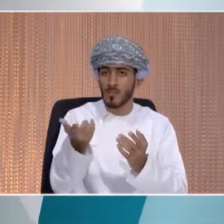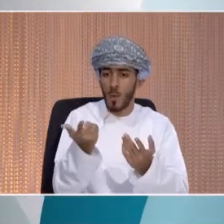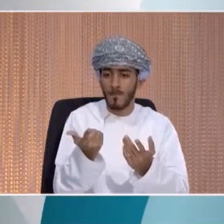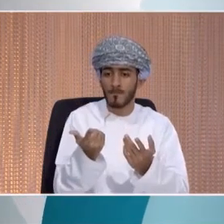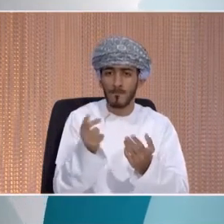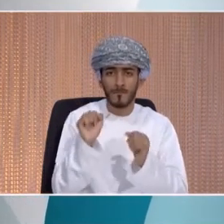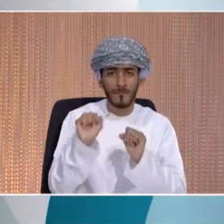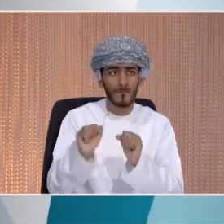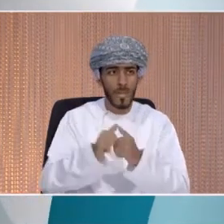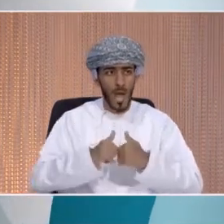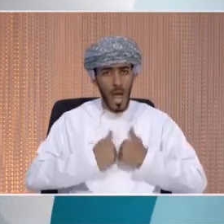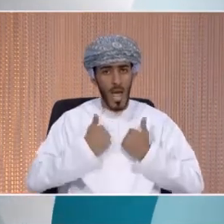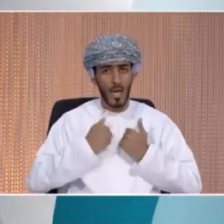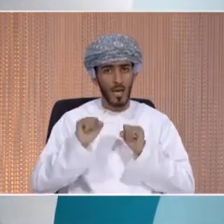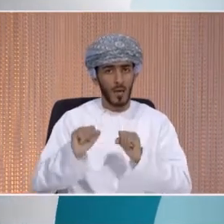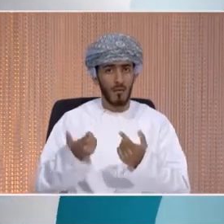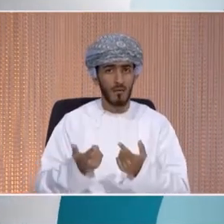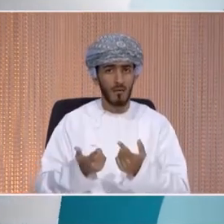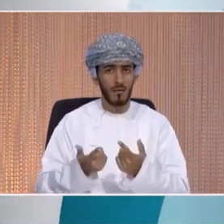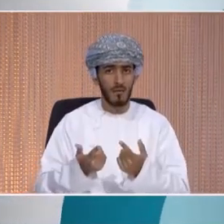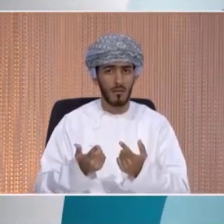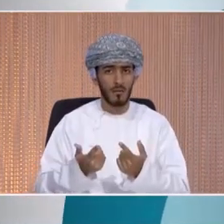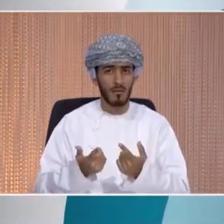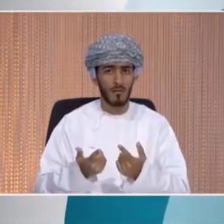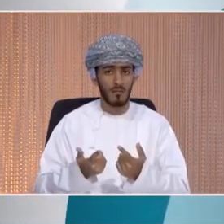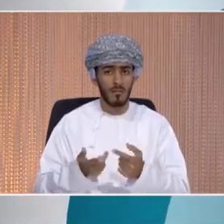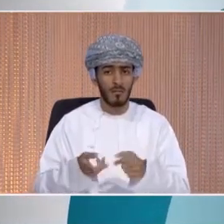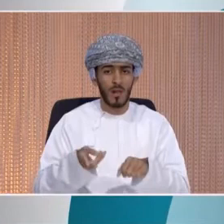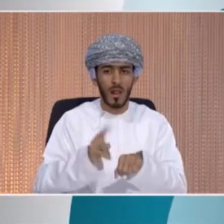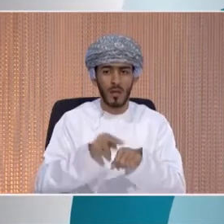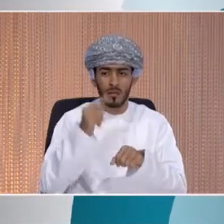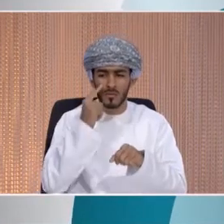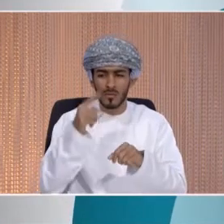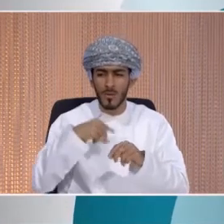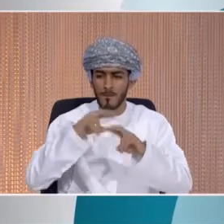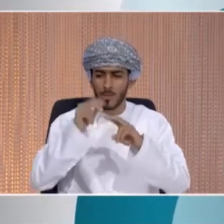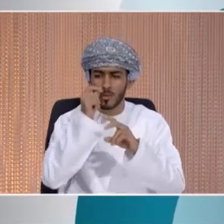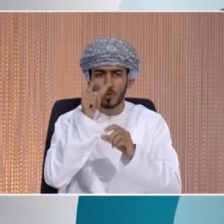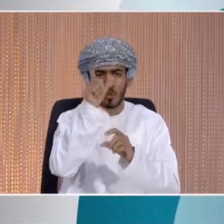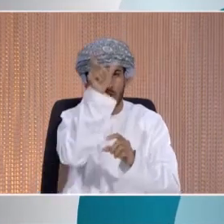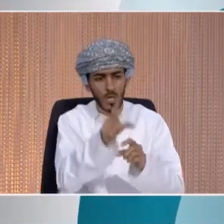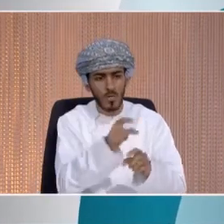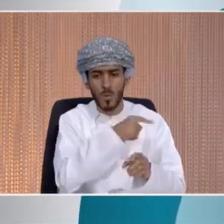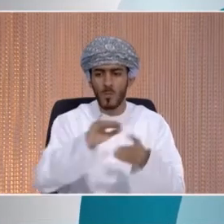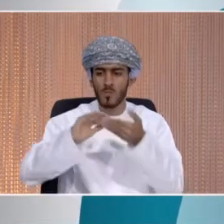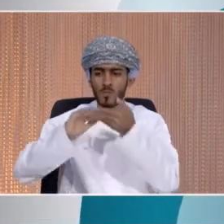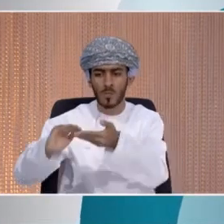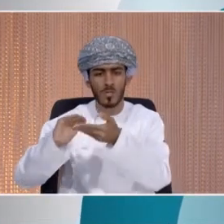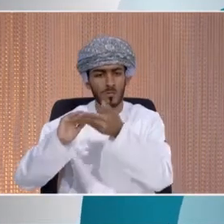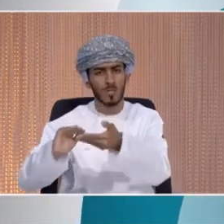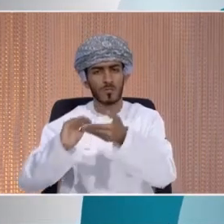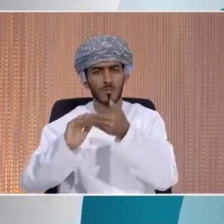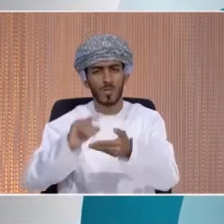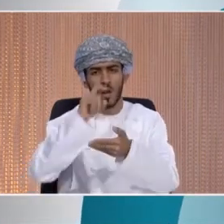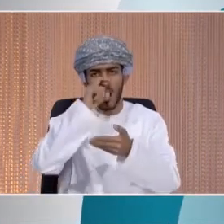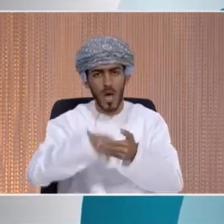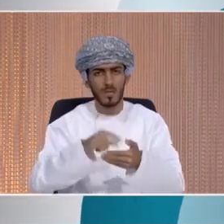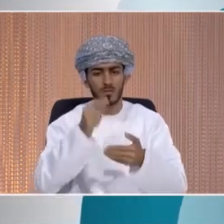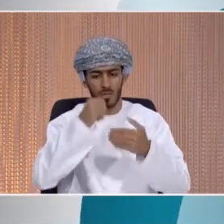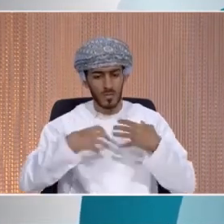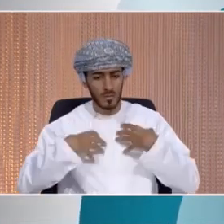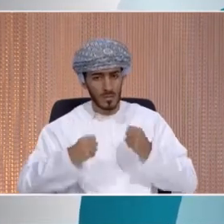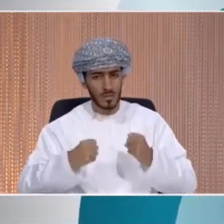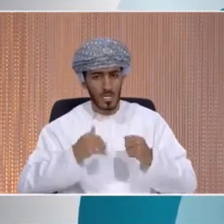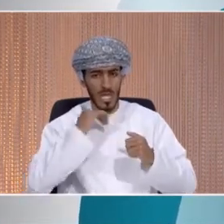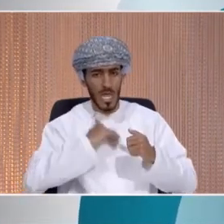بداية الطفل يجب أن يمهد بأن كيف تعامل مع هذا المرحلة من خلال الأخصائيين الاجتماعيين الموجودين في مراكز